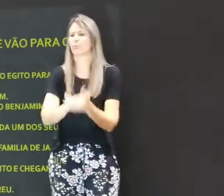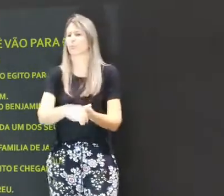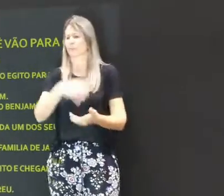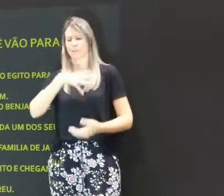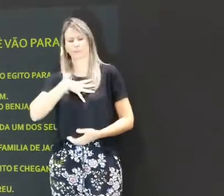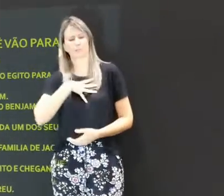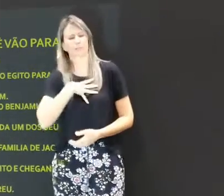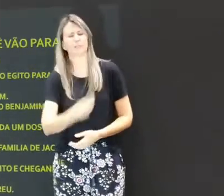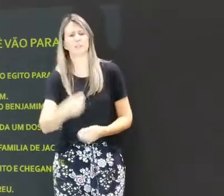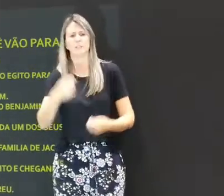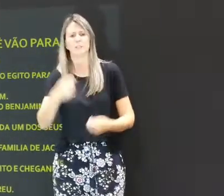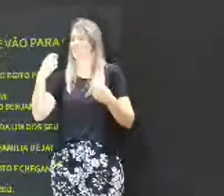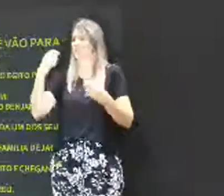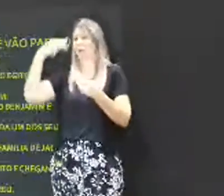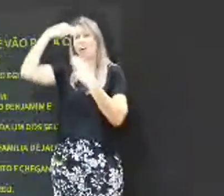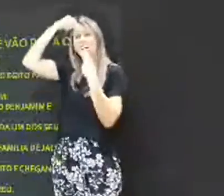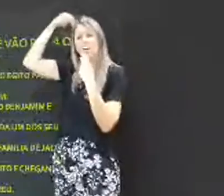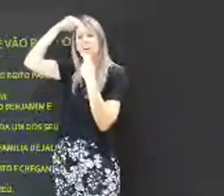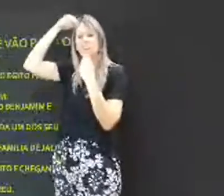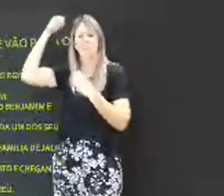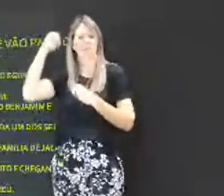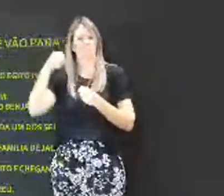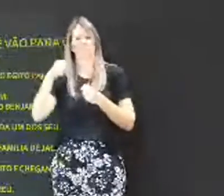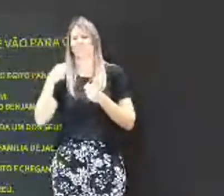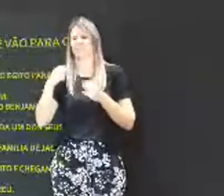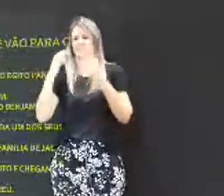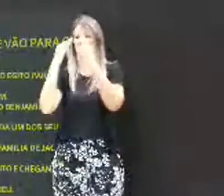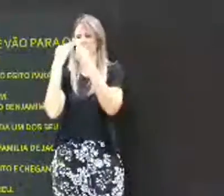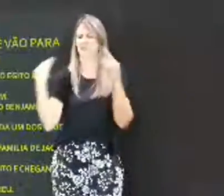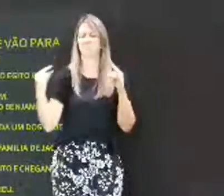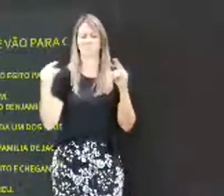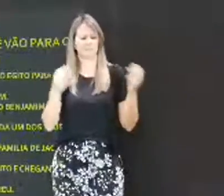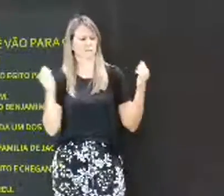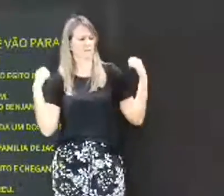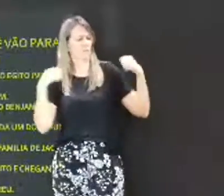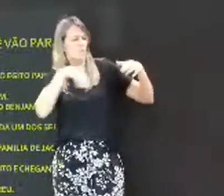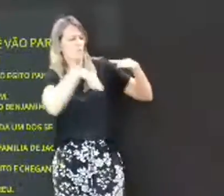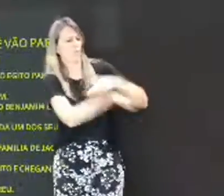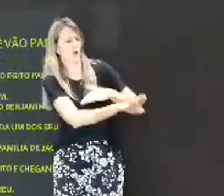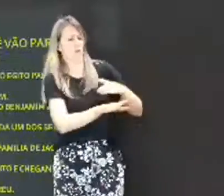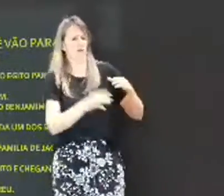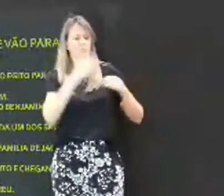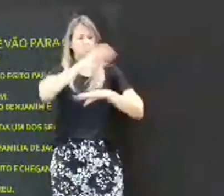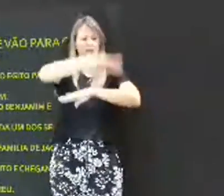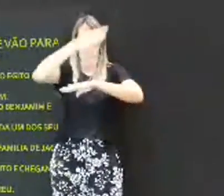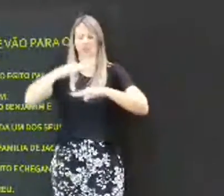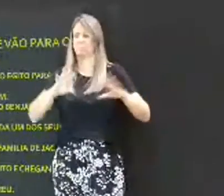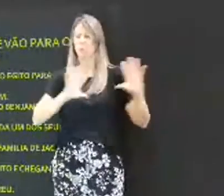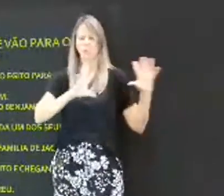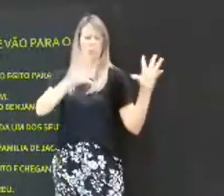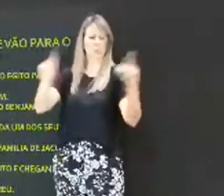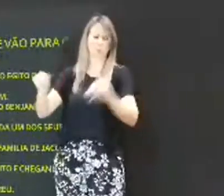todos, esposa, filhos, todos os animais, né? As tendas, né? Eles prepararam tudo, os